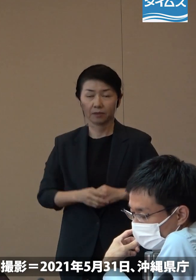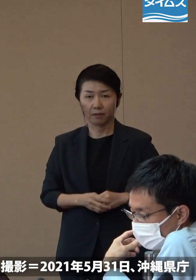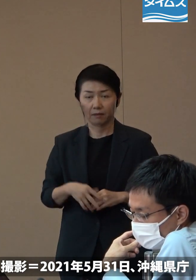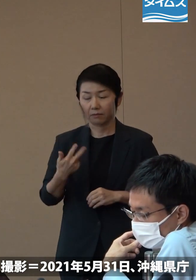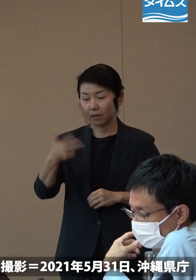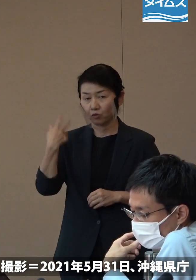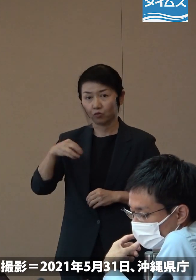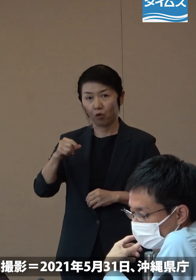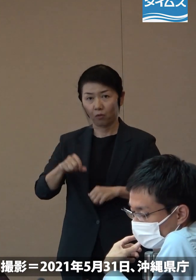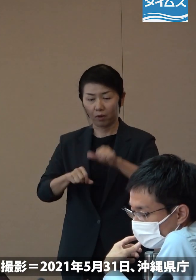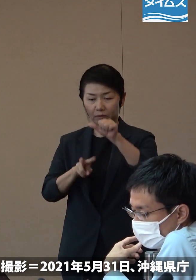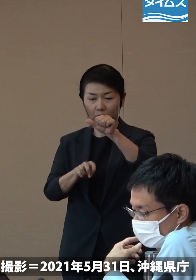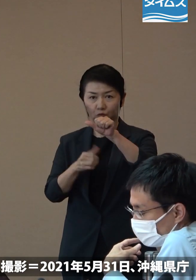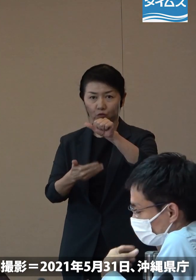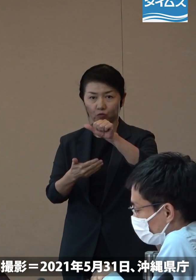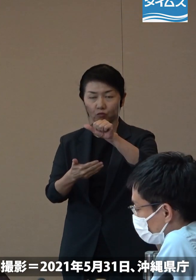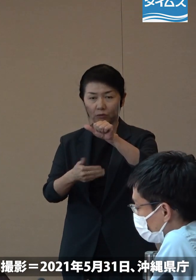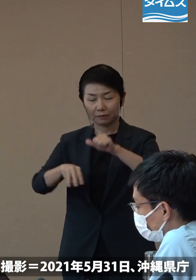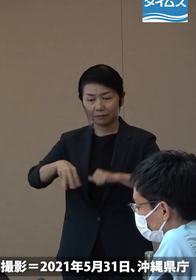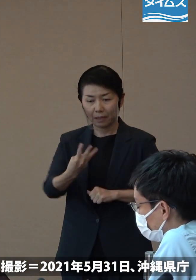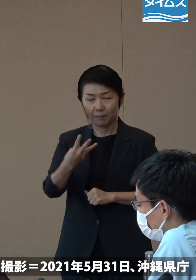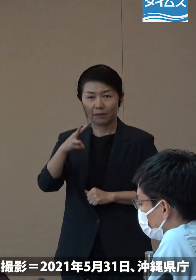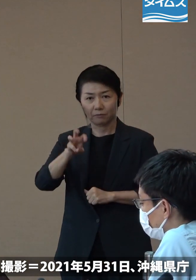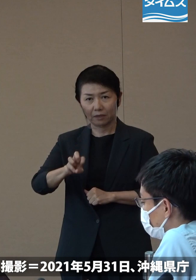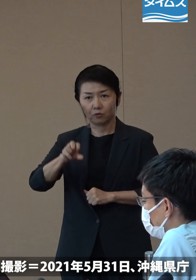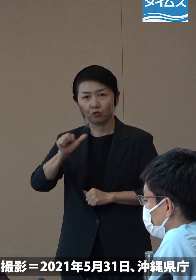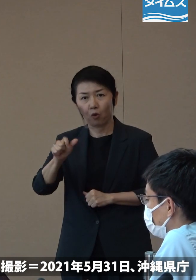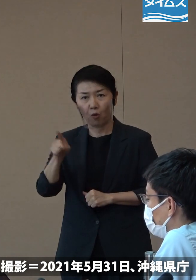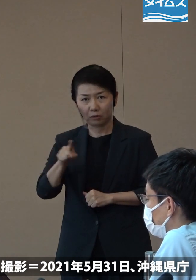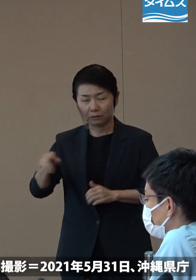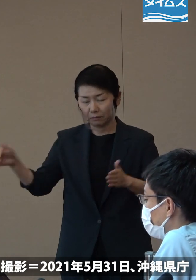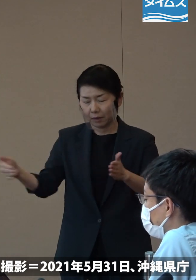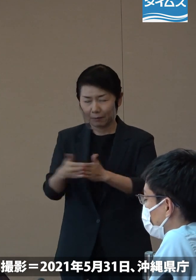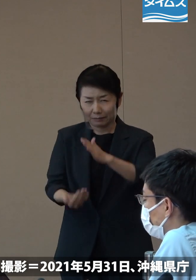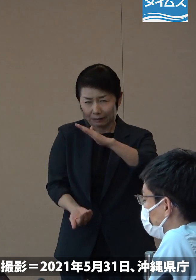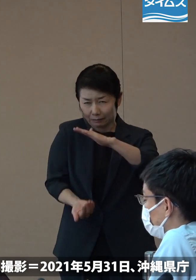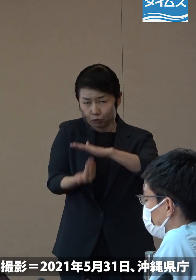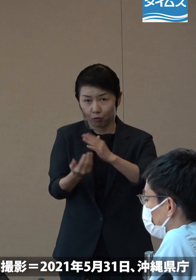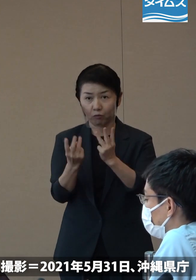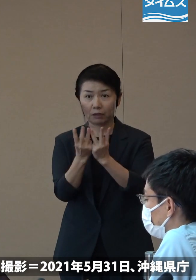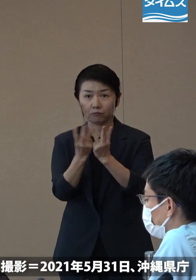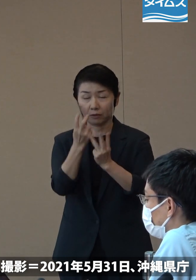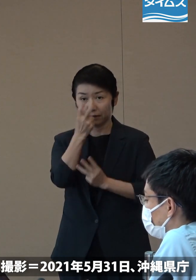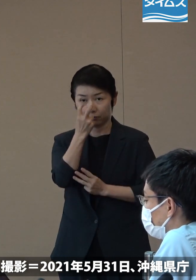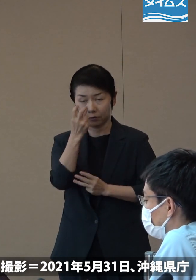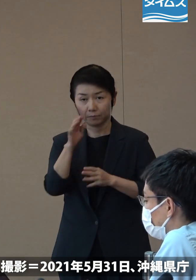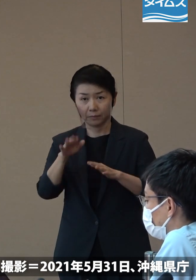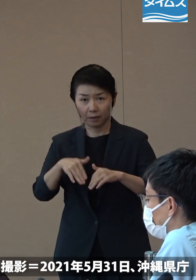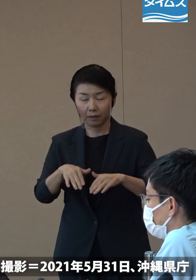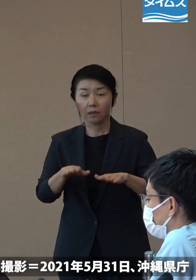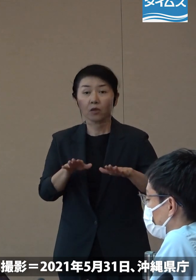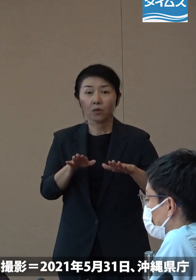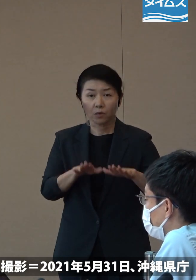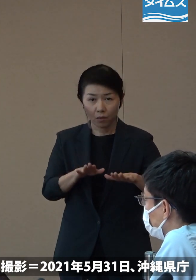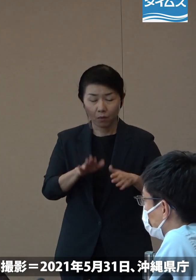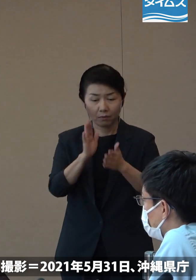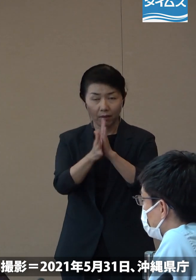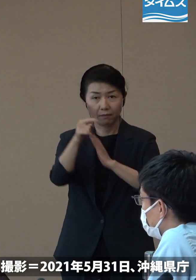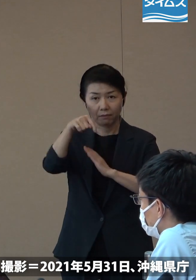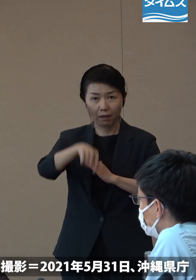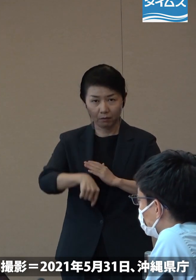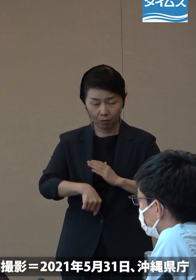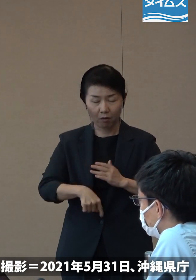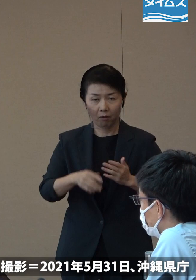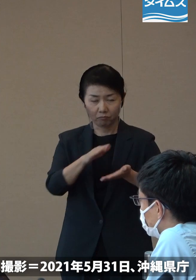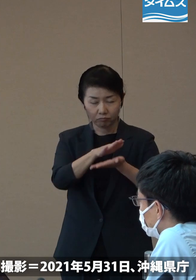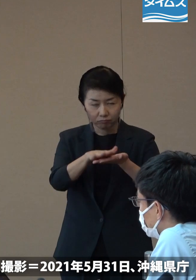週土曜日5月29日に335名と過去最多の新規感染者が確認され、本日県内の療養